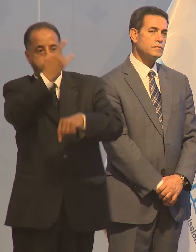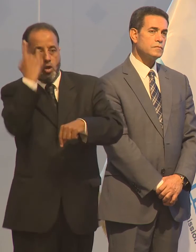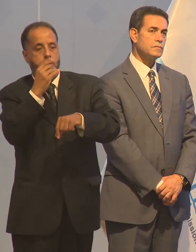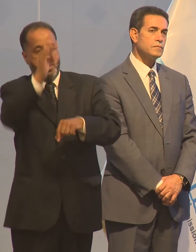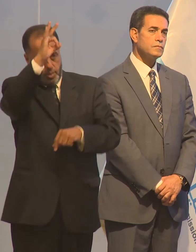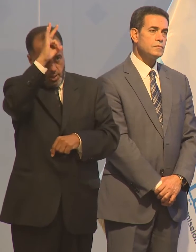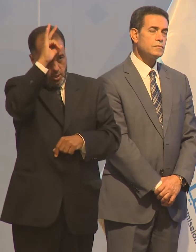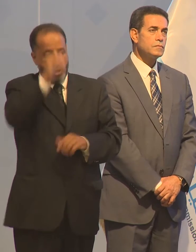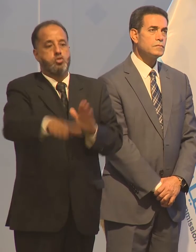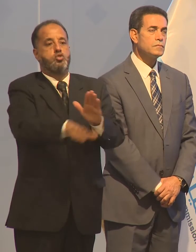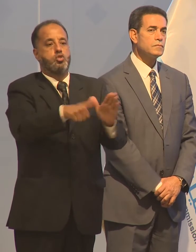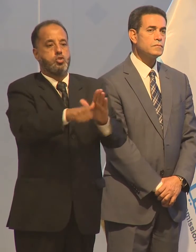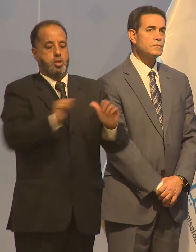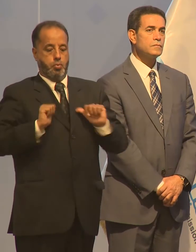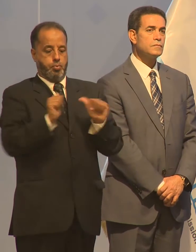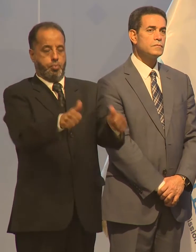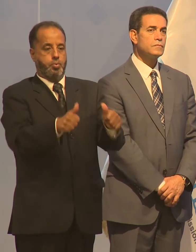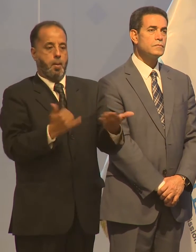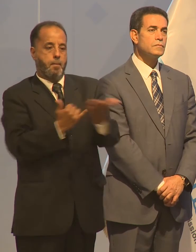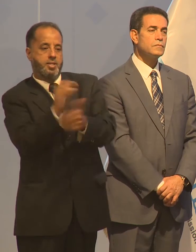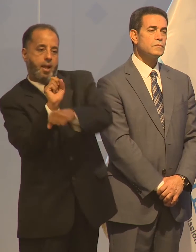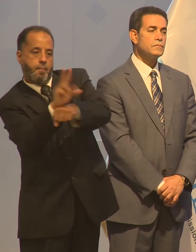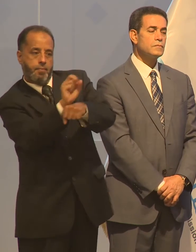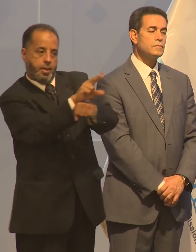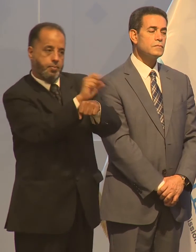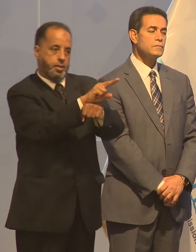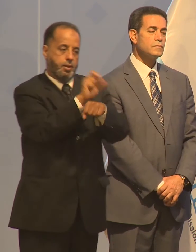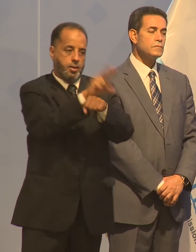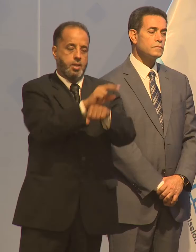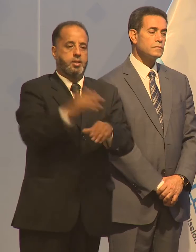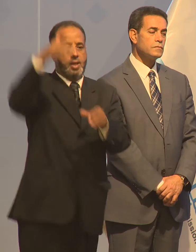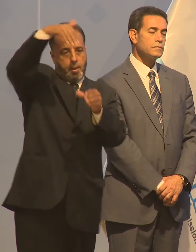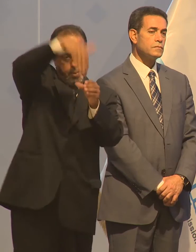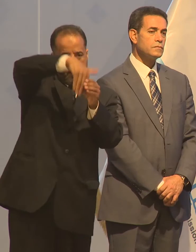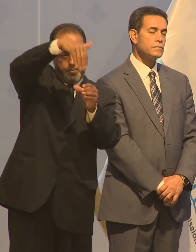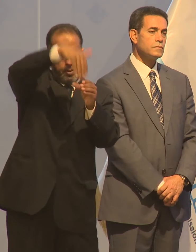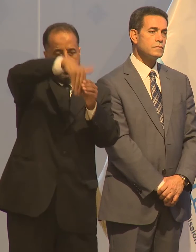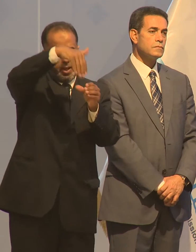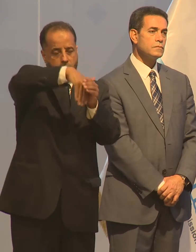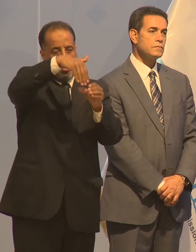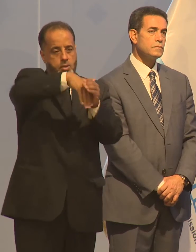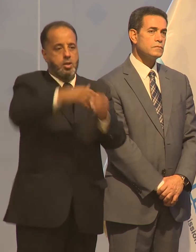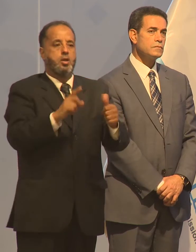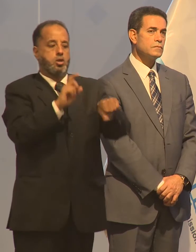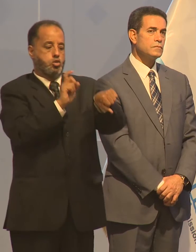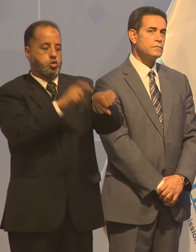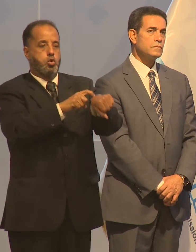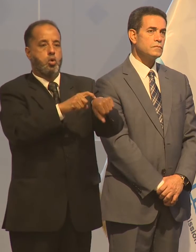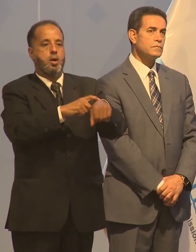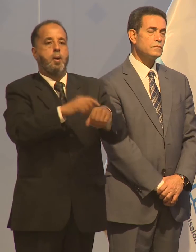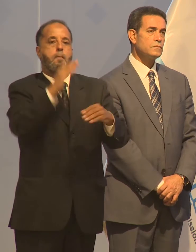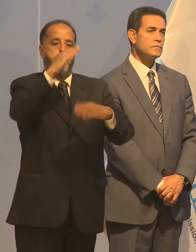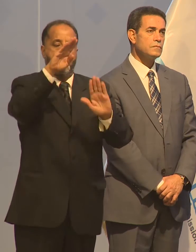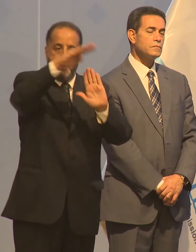برامج للمستجدين فيهم اللي ما شاركوش في برامج انتخابية، يعني هو جزء من البرنامج